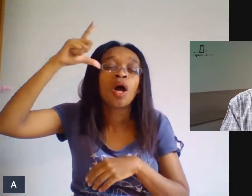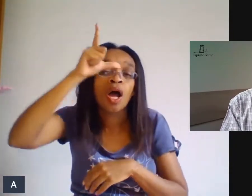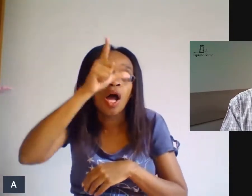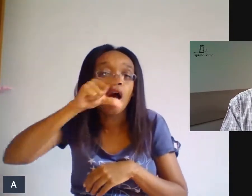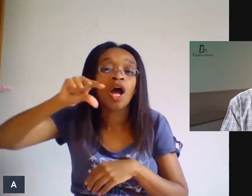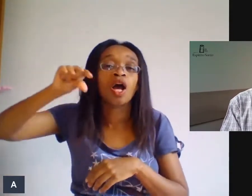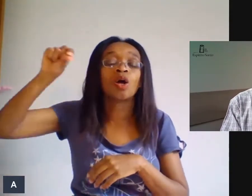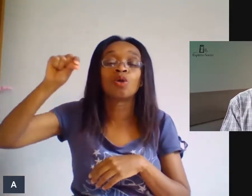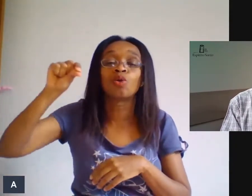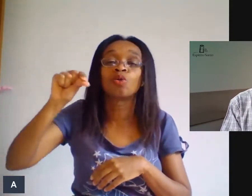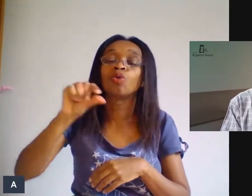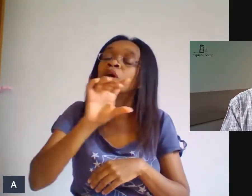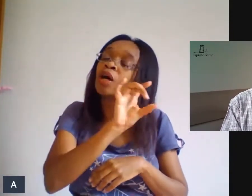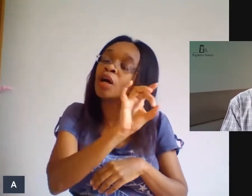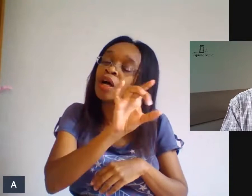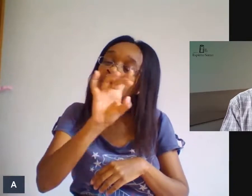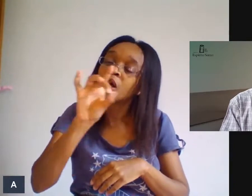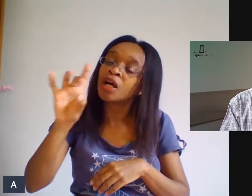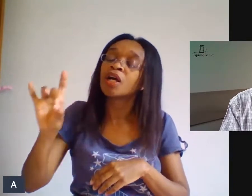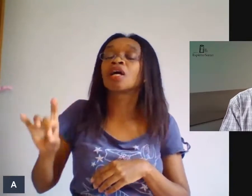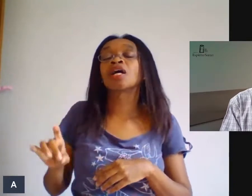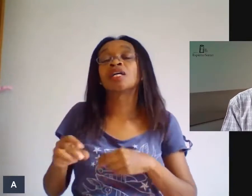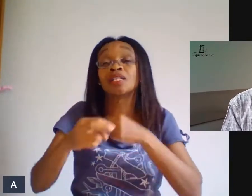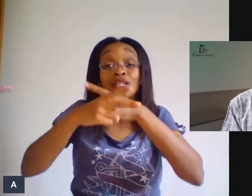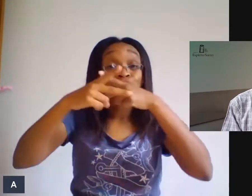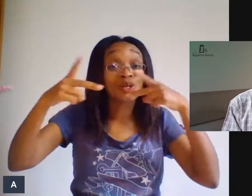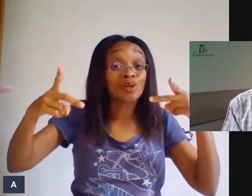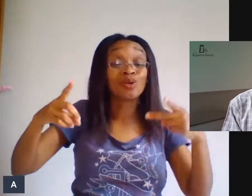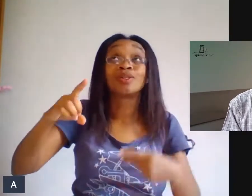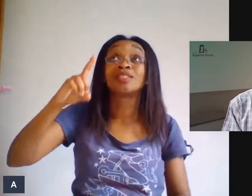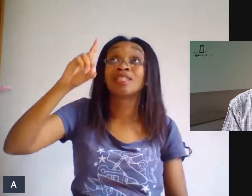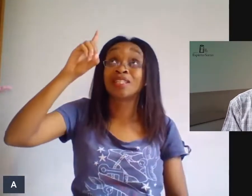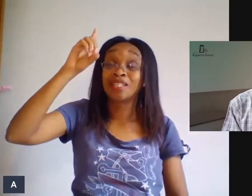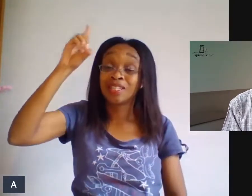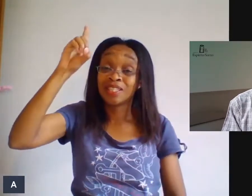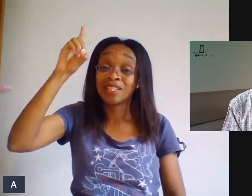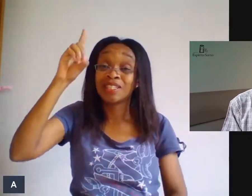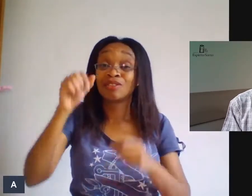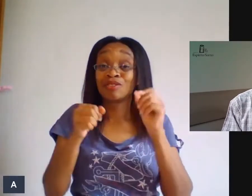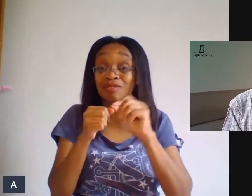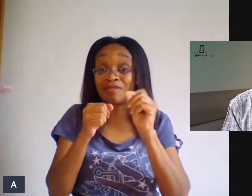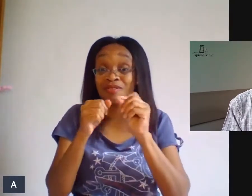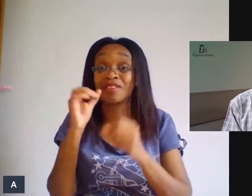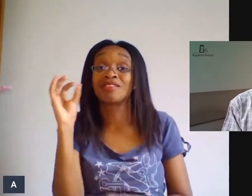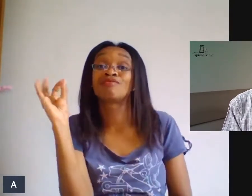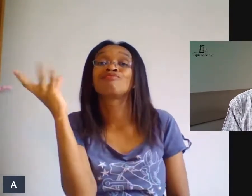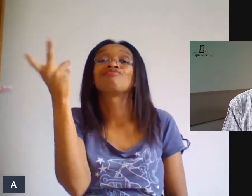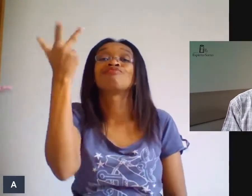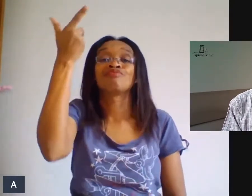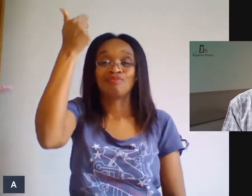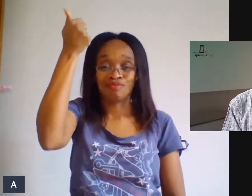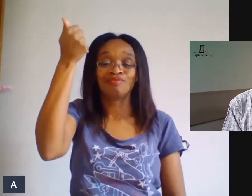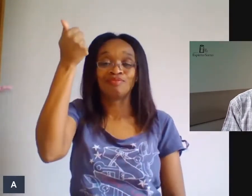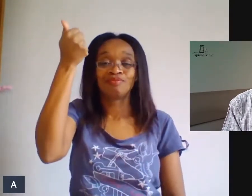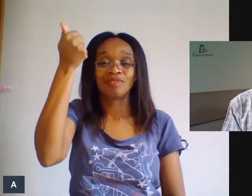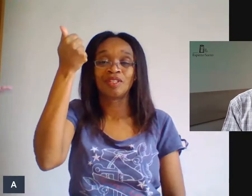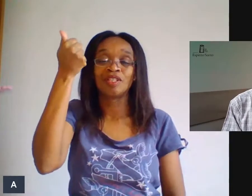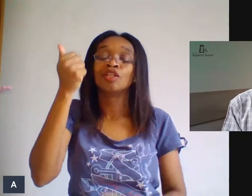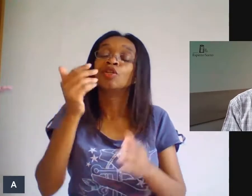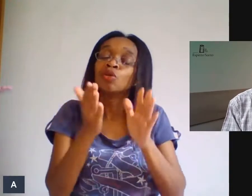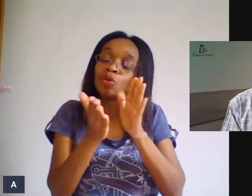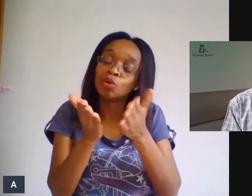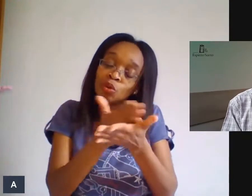cada parte desse nosso universo está narrado ali no livro do Gênesis, desde o capítulo